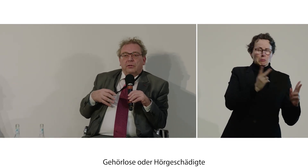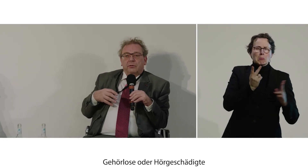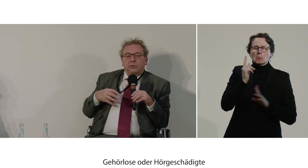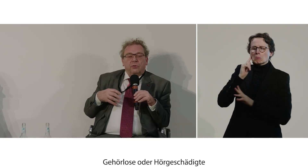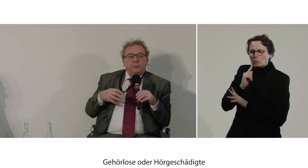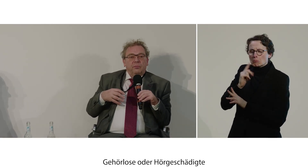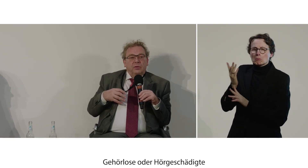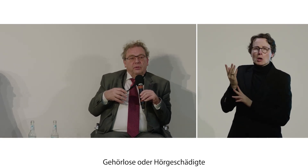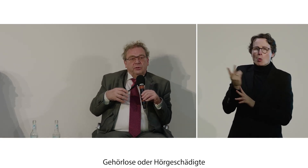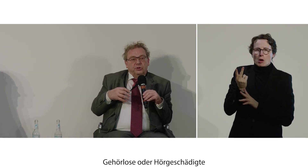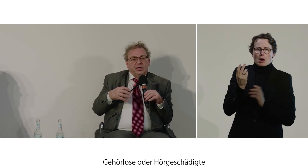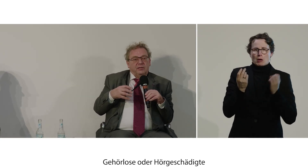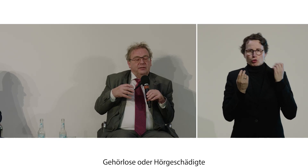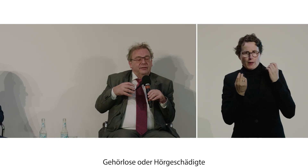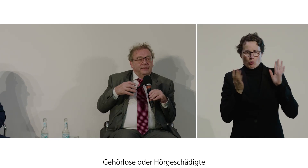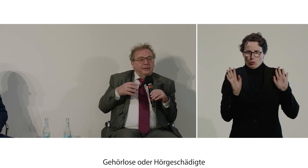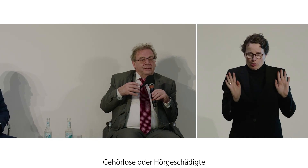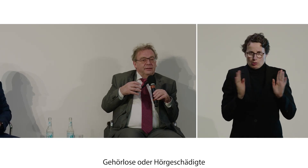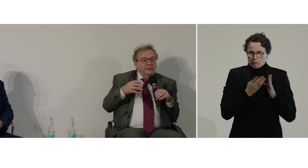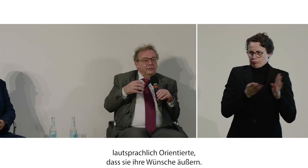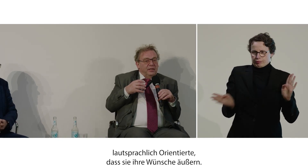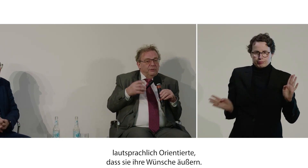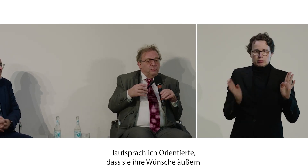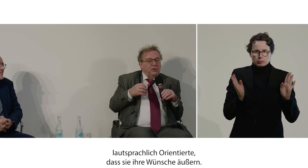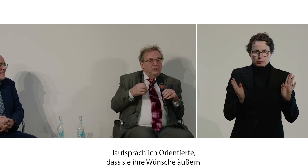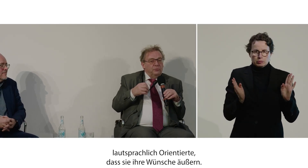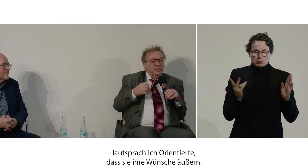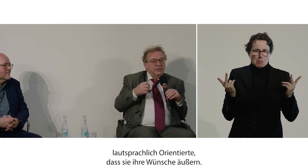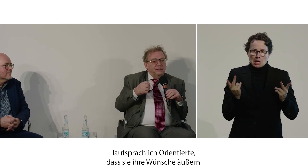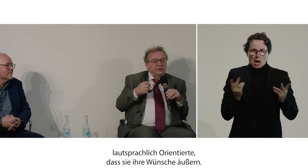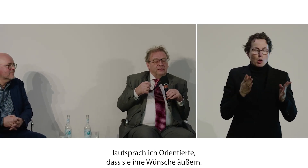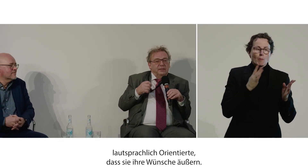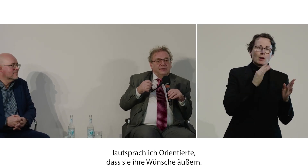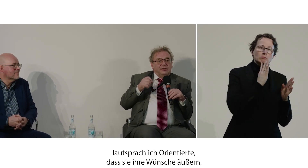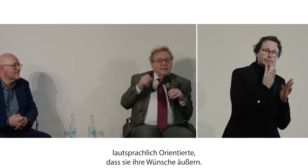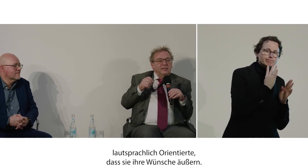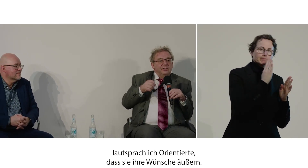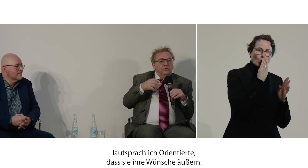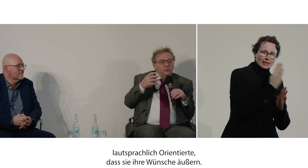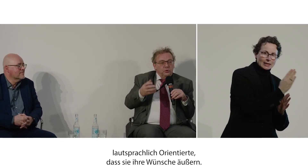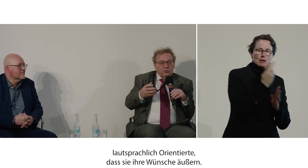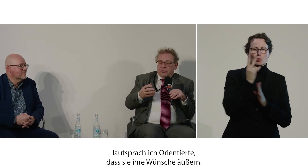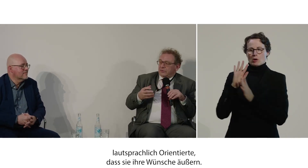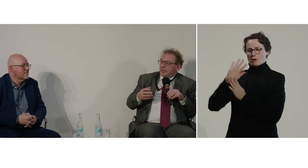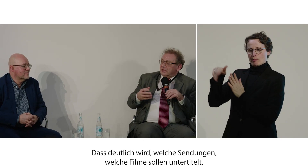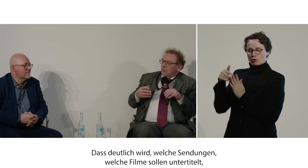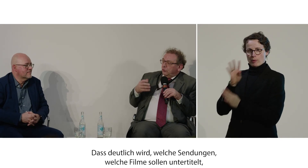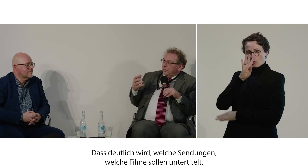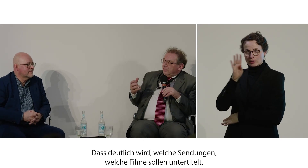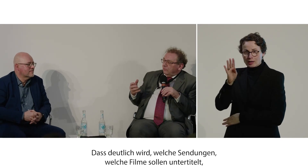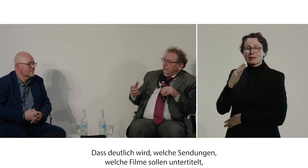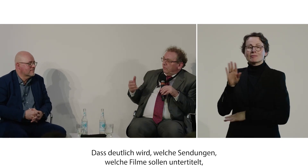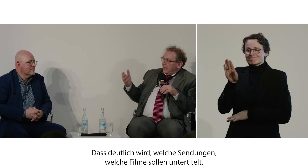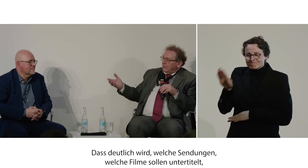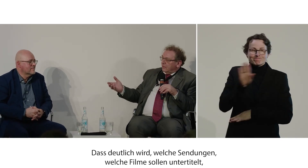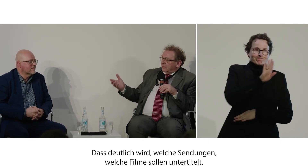geschädigte, lautsprachlich orientierte, dass sie ihre Wünsche äußern, dass auch